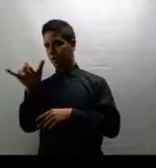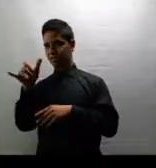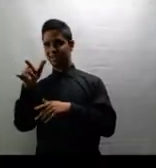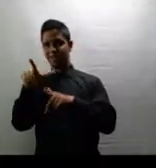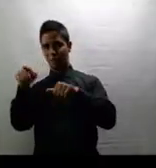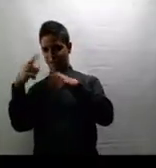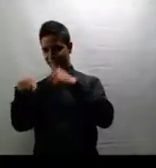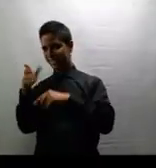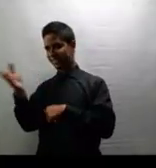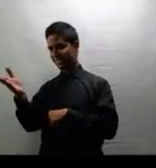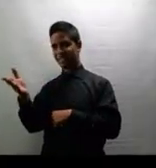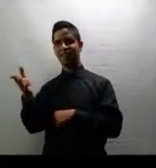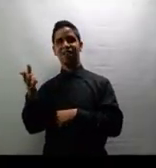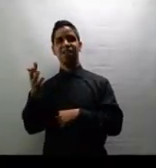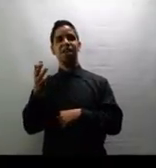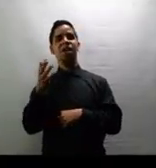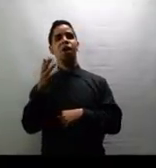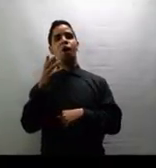fe